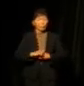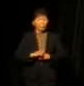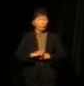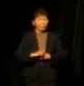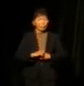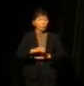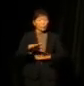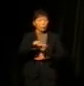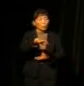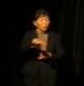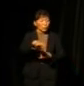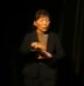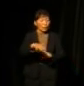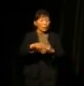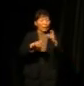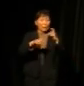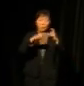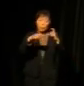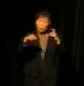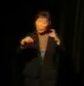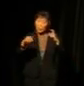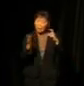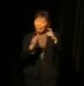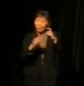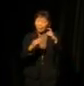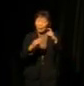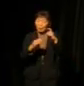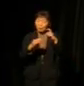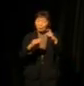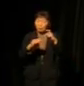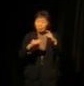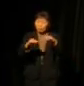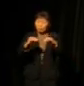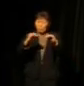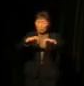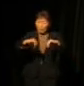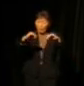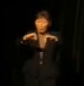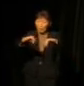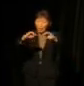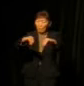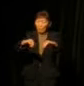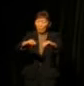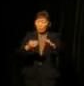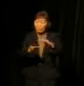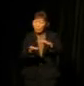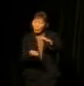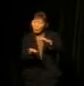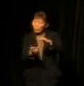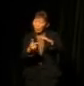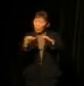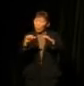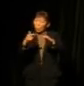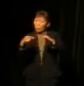この部分がね、10メーターほど亀裂、裂け目が入ってしまいました。深さはね、5、6センチでしたけど、10メーターく